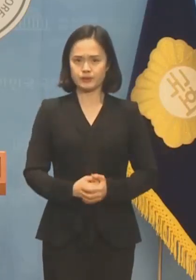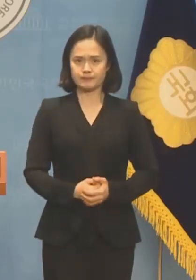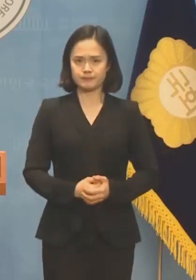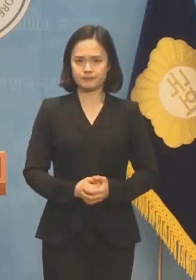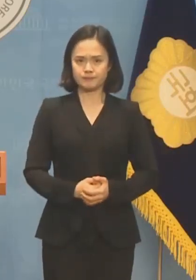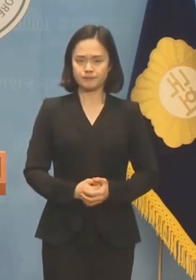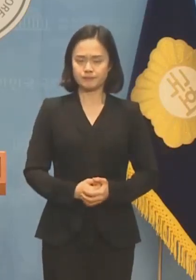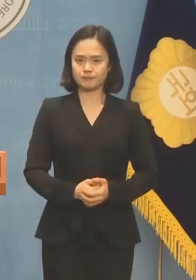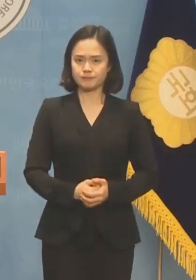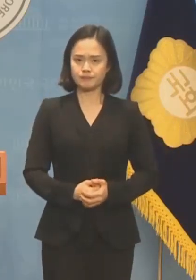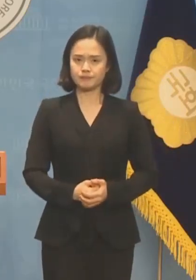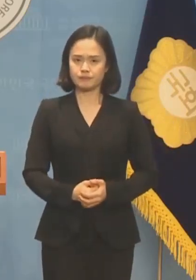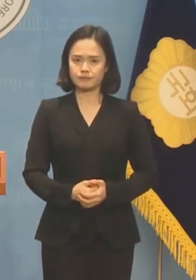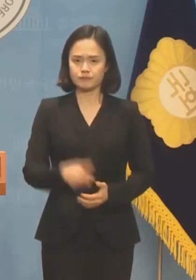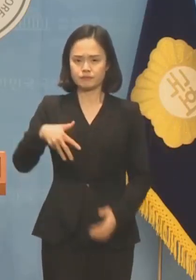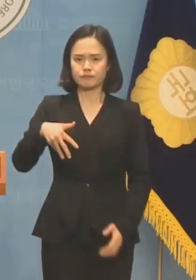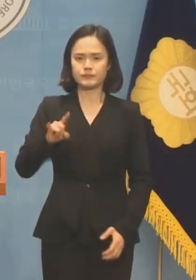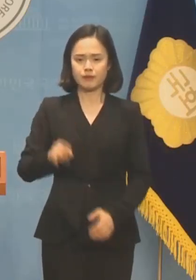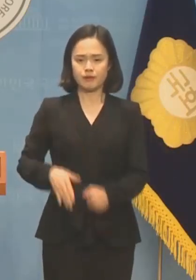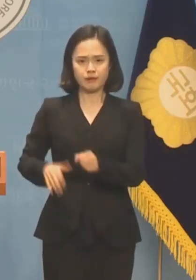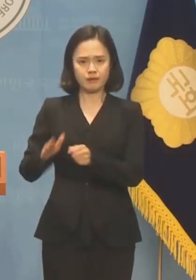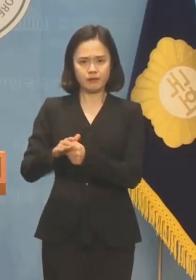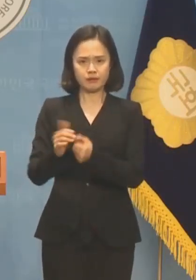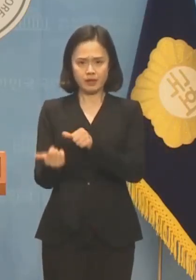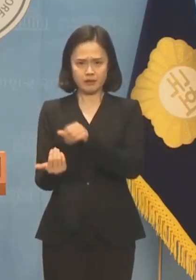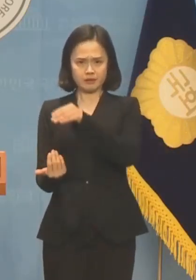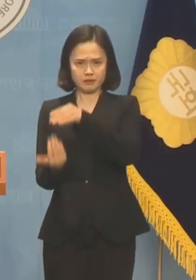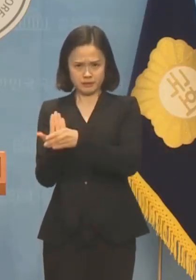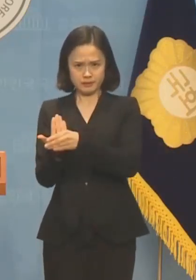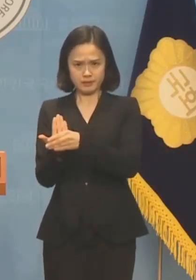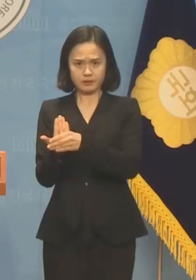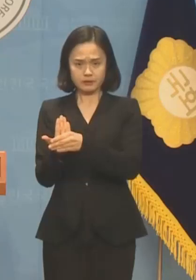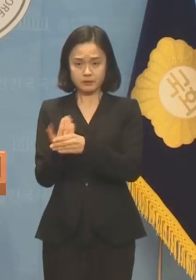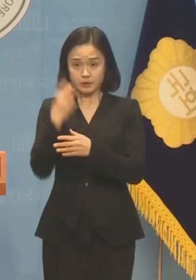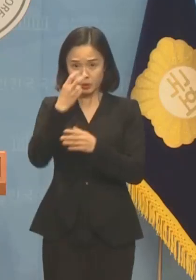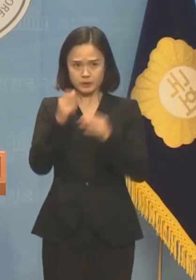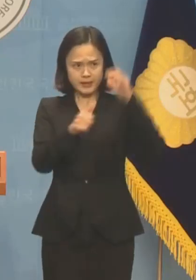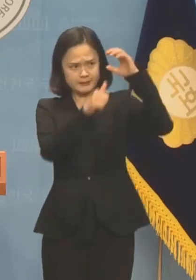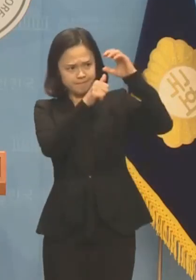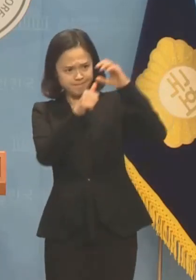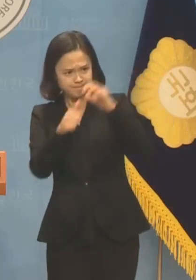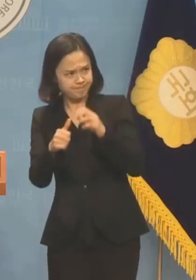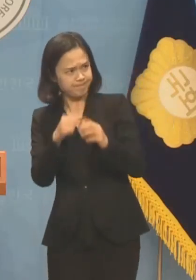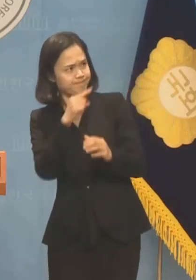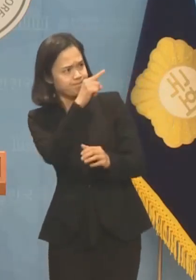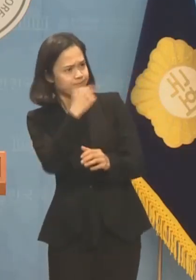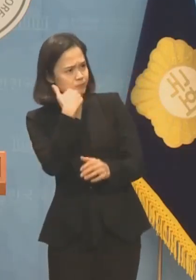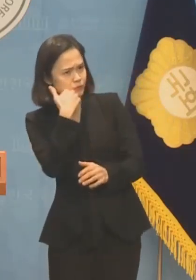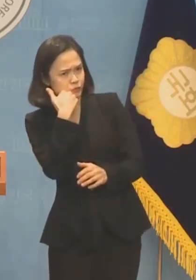사망 사건 외압 의혹의 진실을 밝힐 때가 되었습니다.